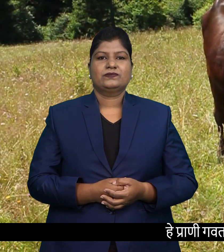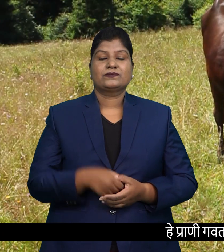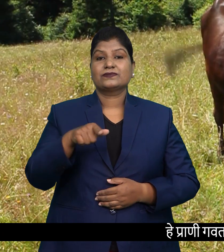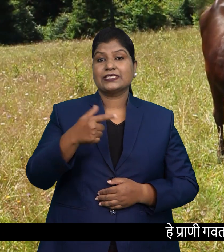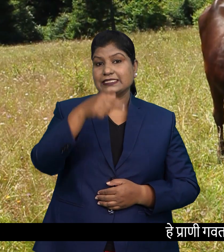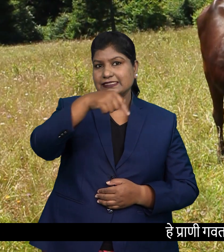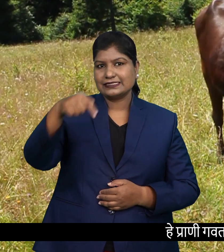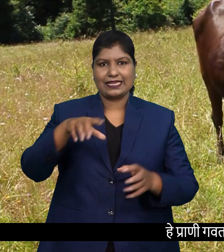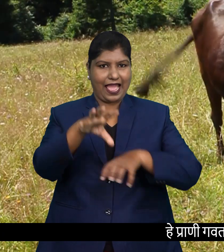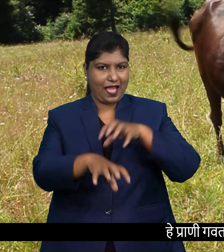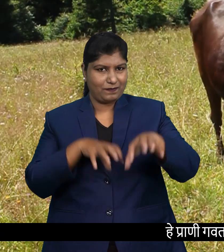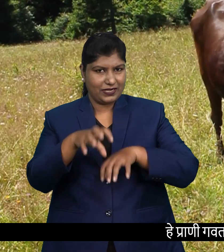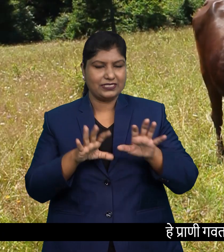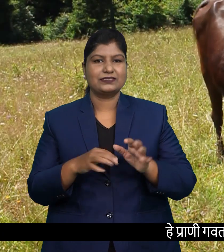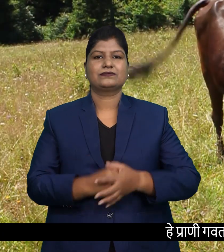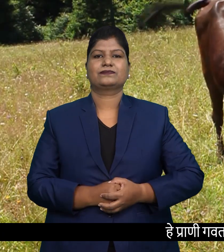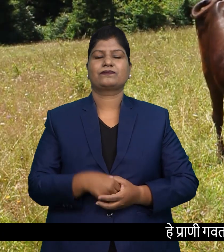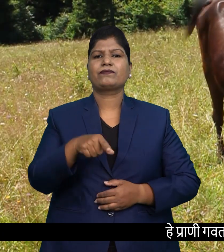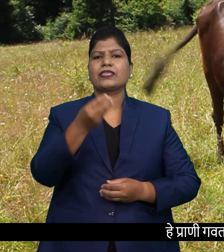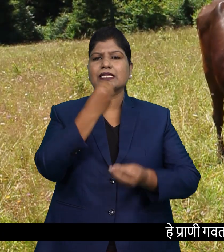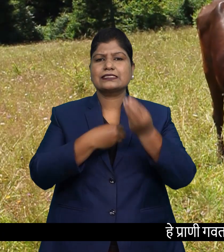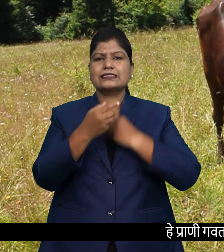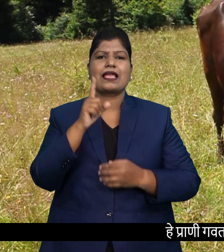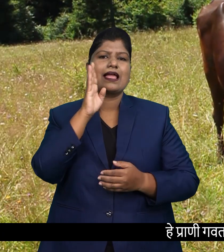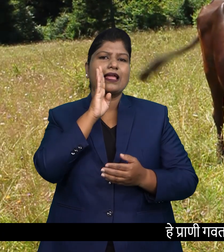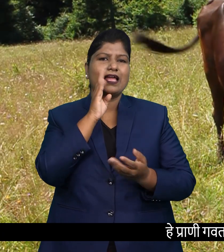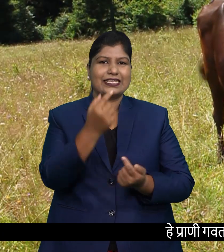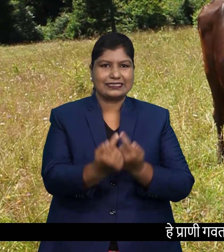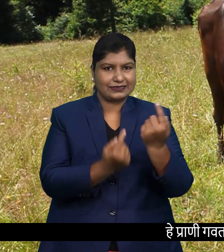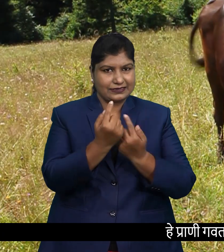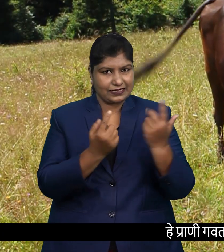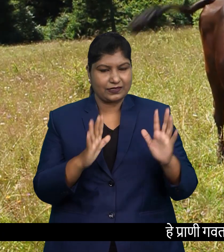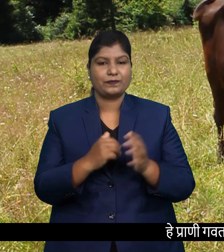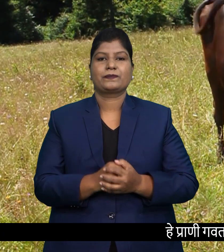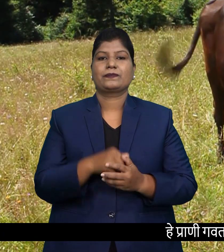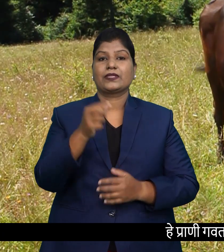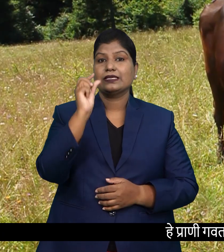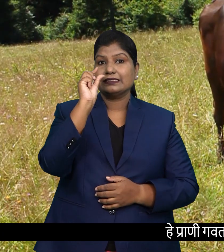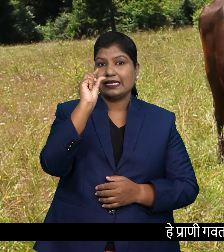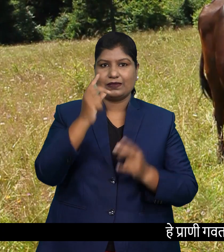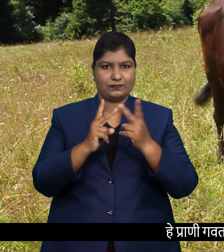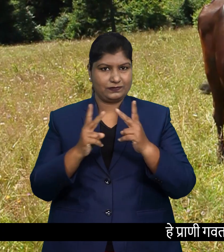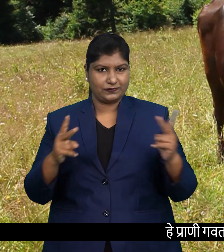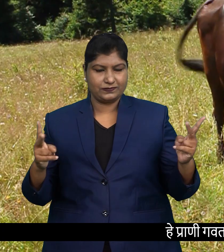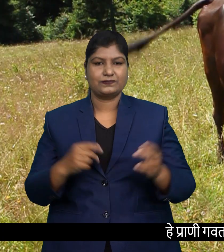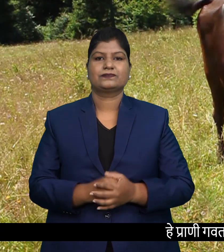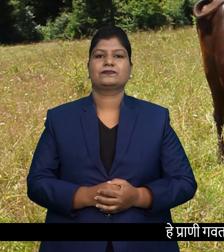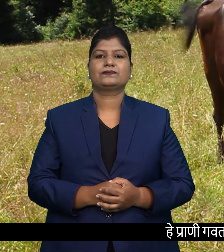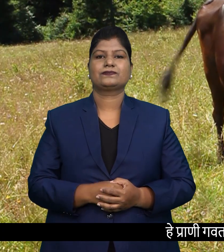हे प्राणी गवत, धान्य आणि गवत खातात.